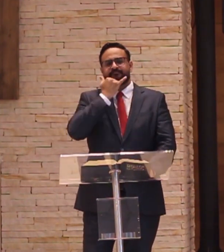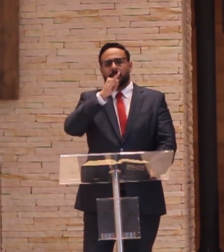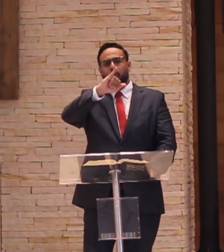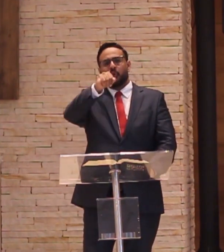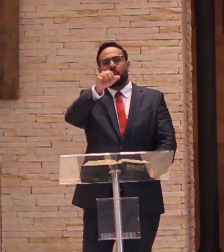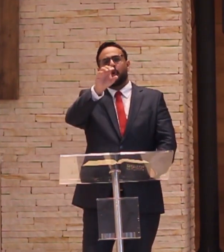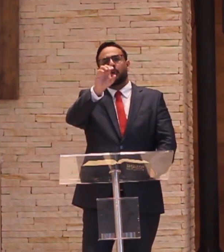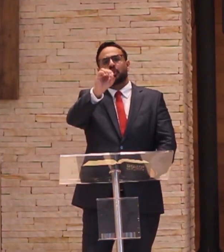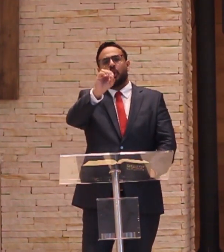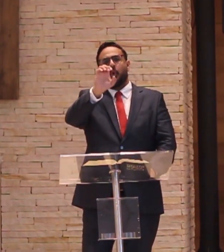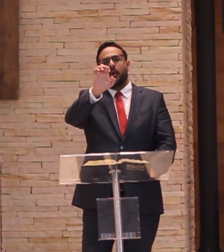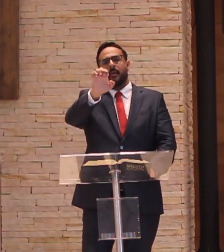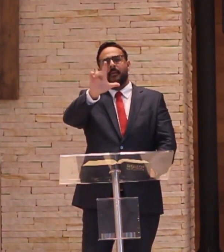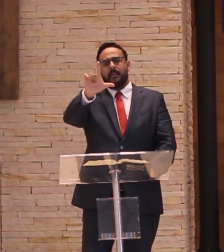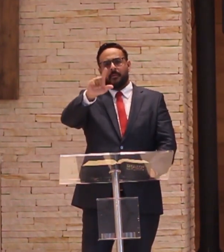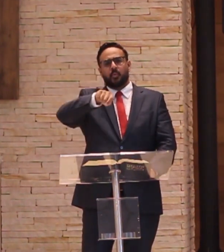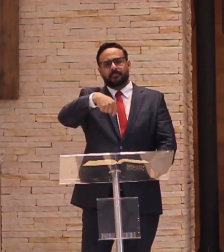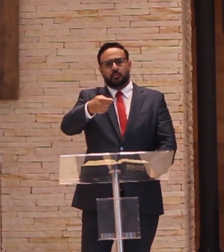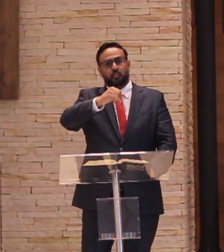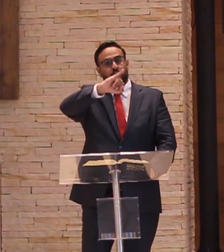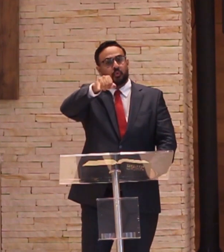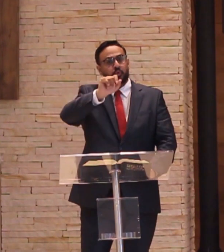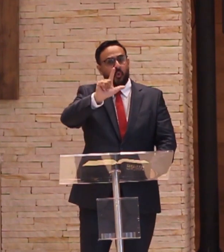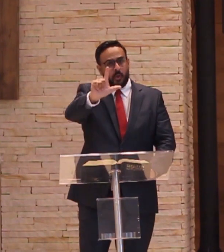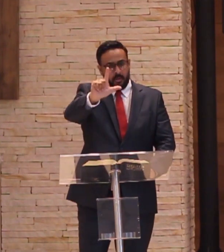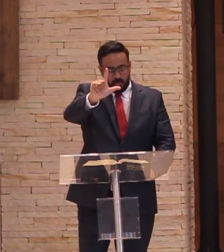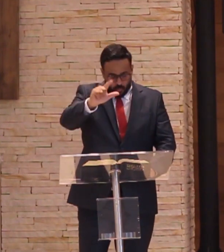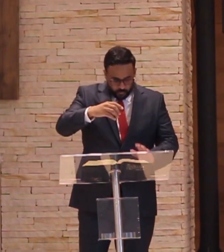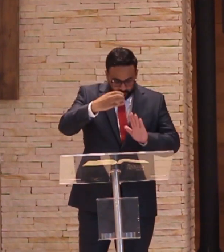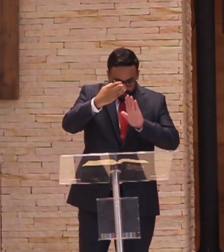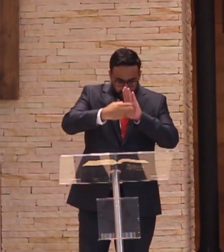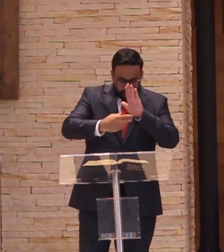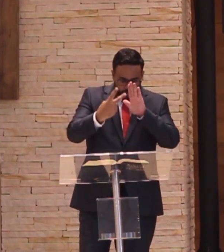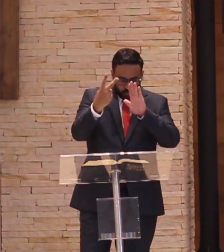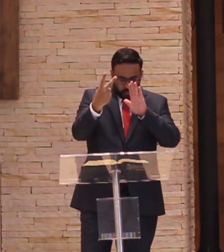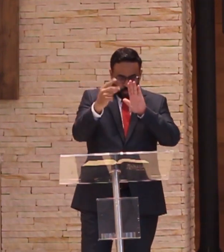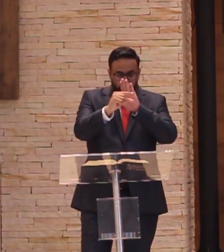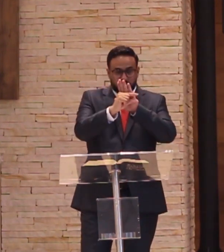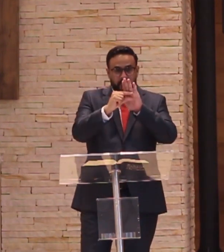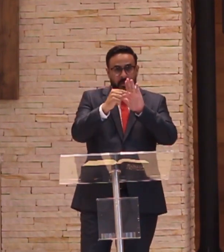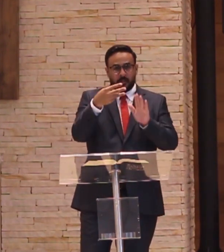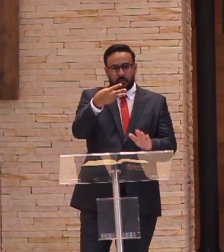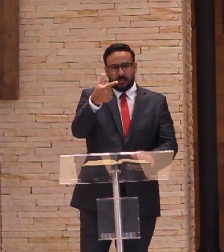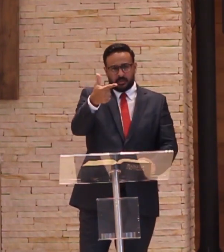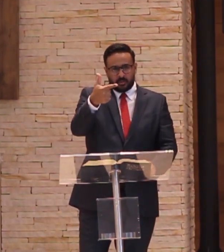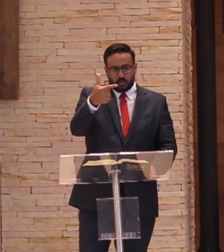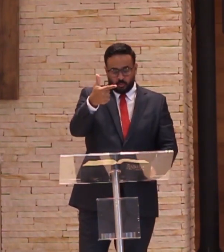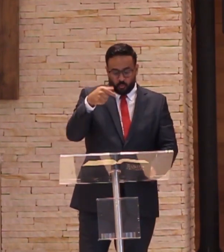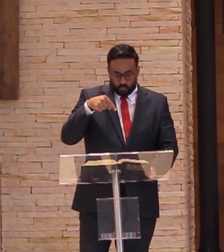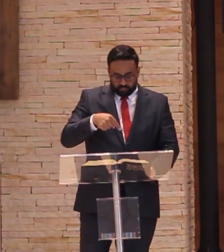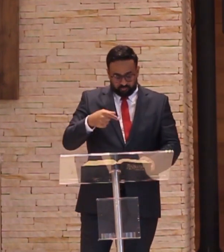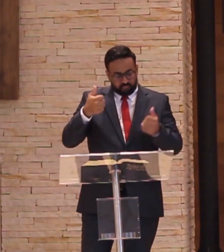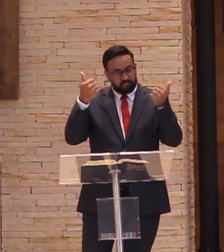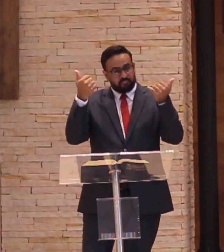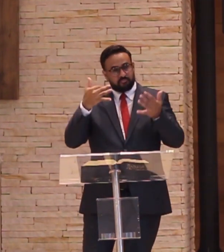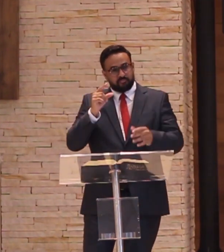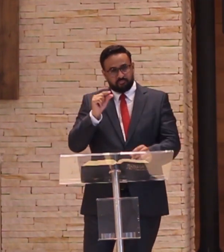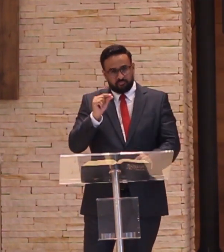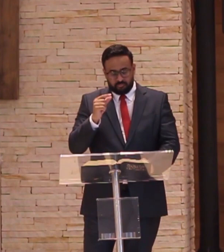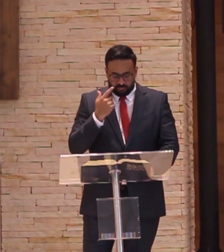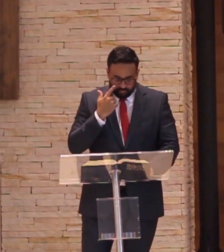um livro, no livro de Joel. O sinal é esse, Joel, capítulo 2,